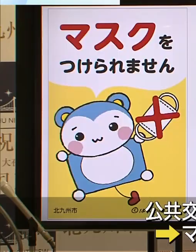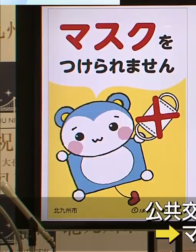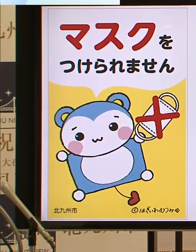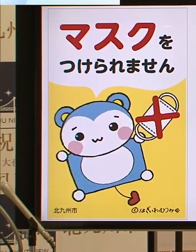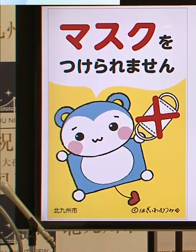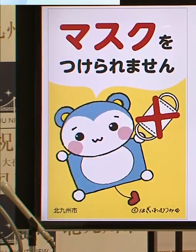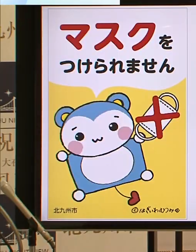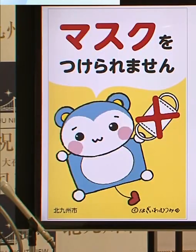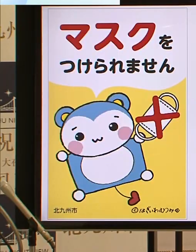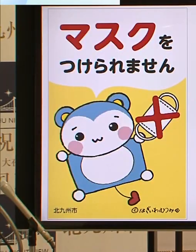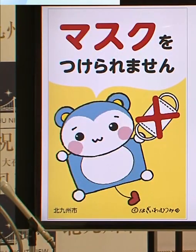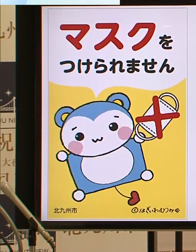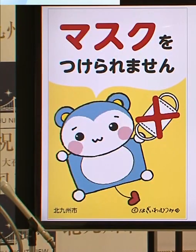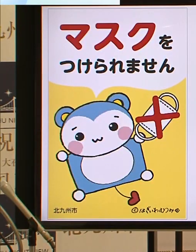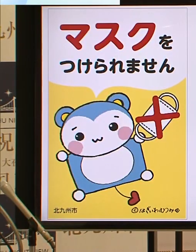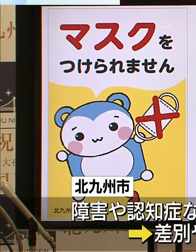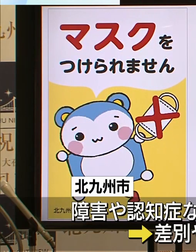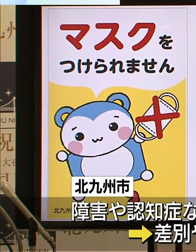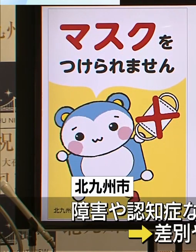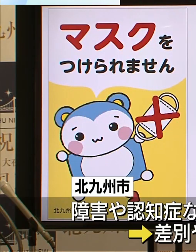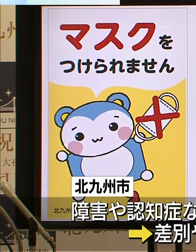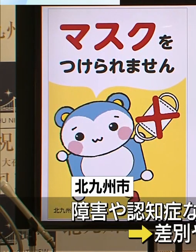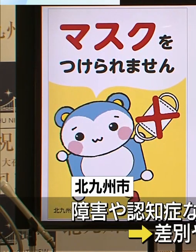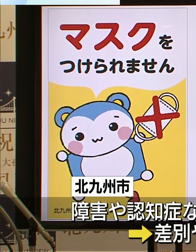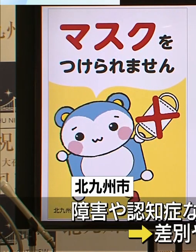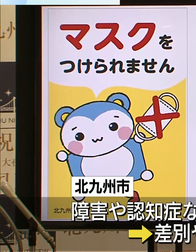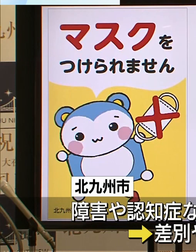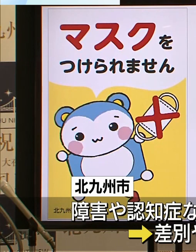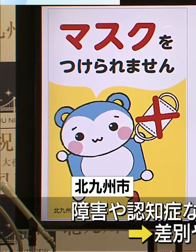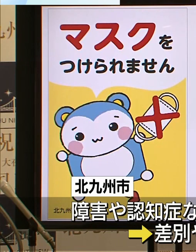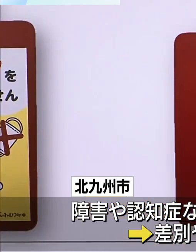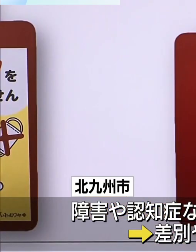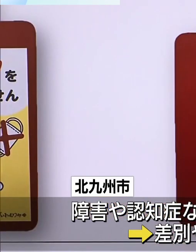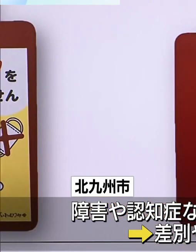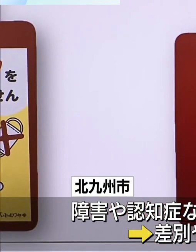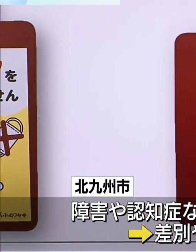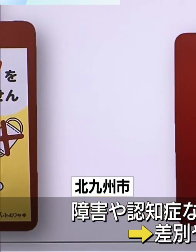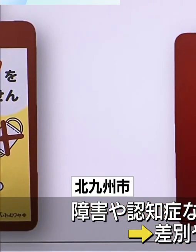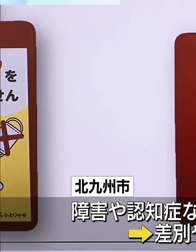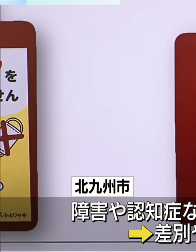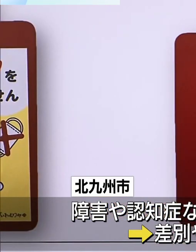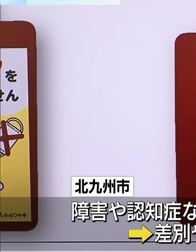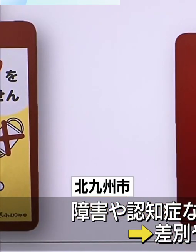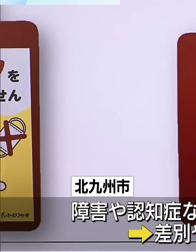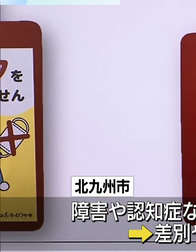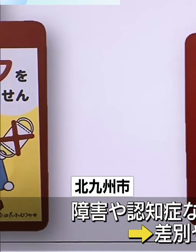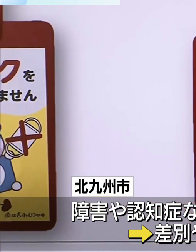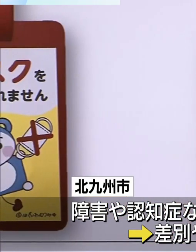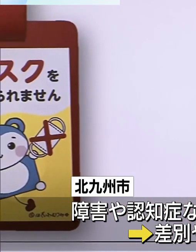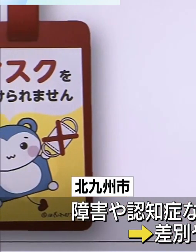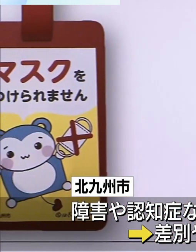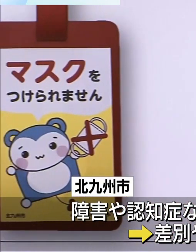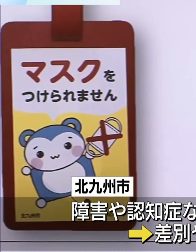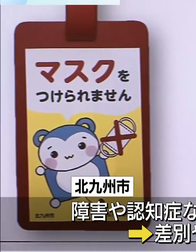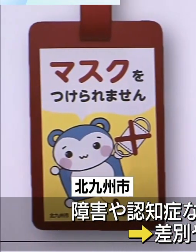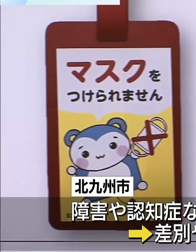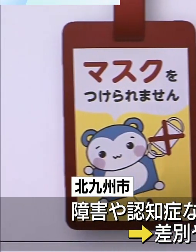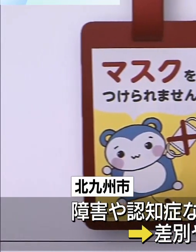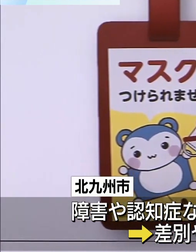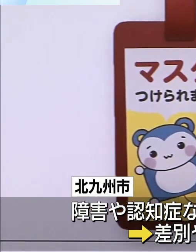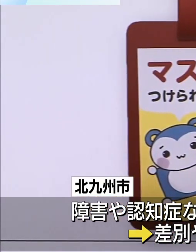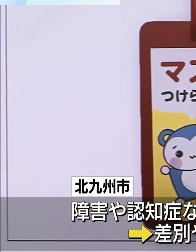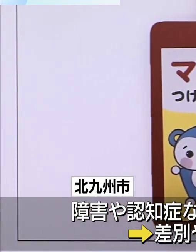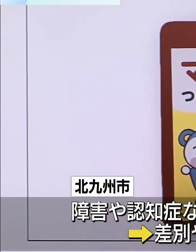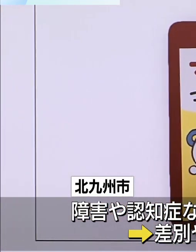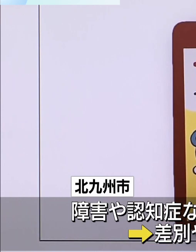としました。さらに北九州市では、障害や認知症などでマスク着用が困難な人た